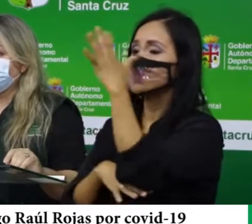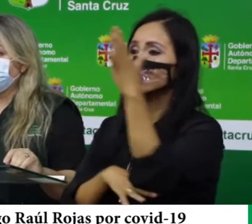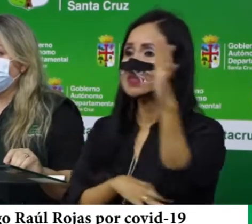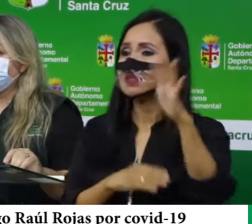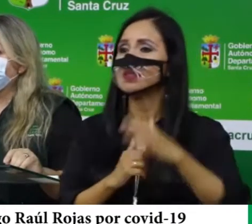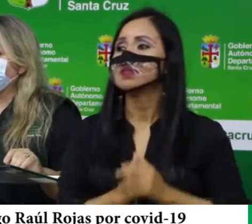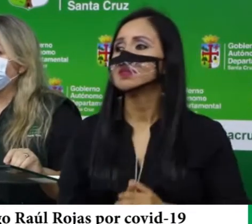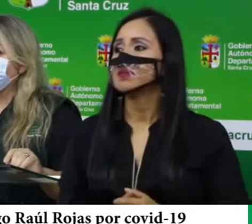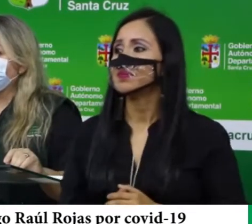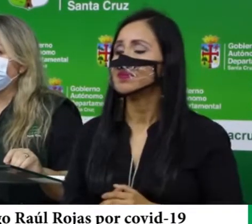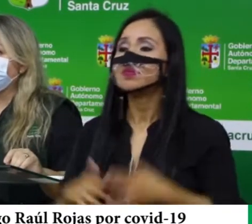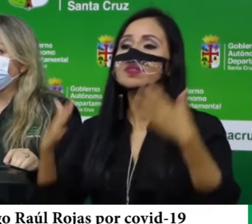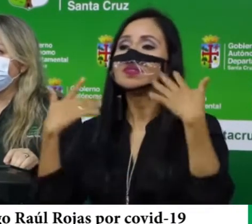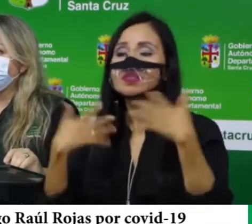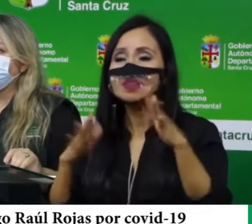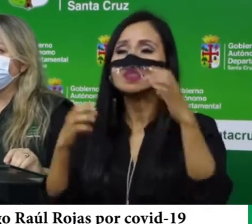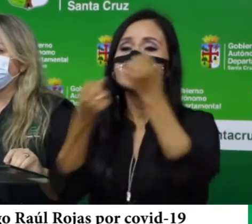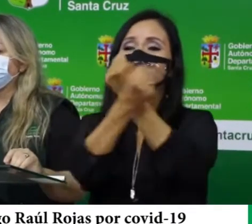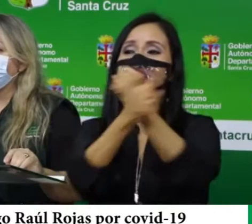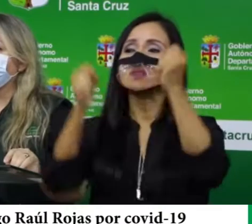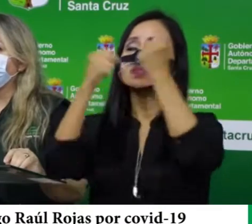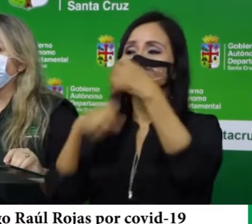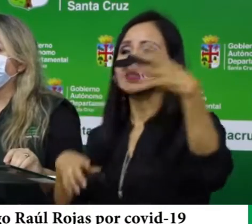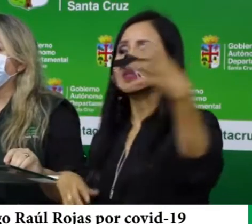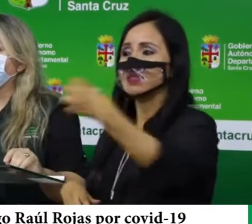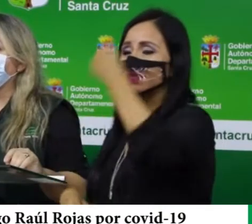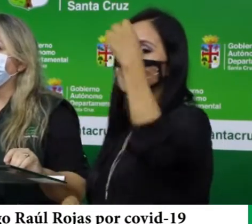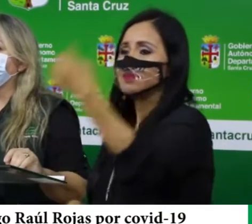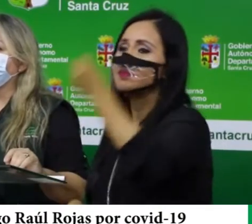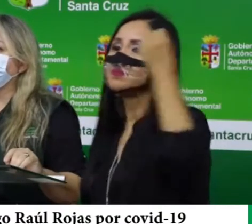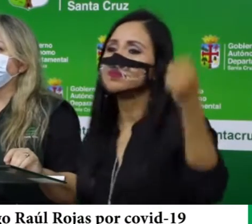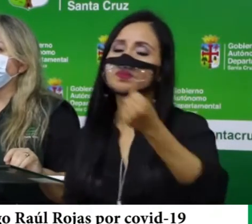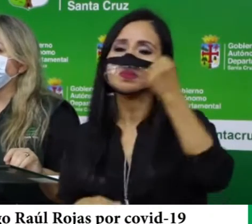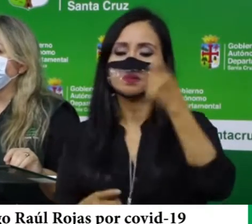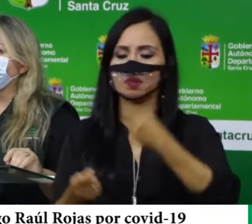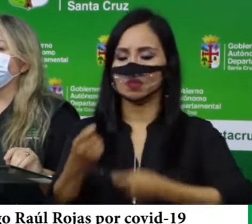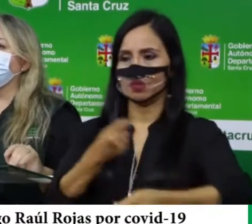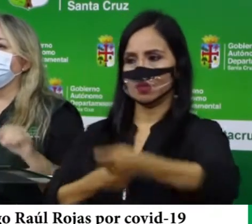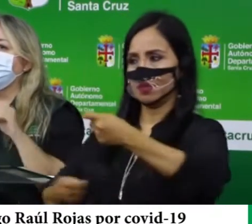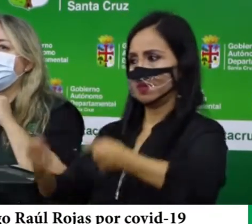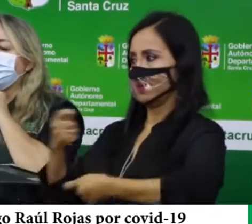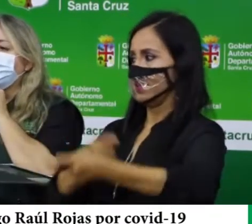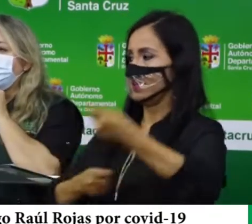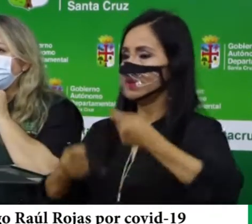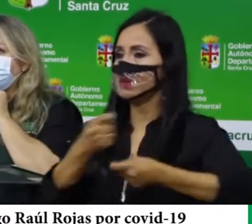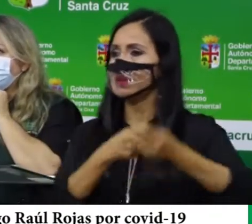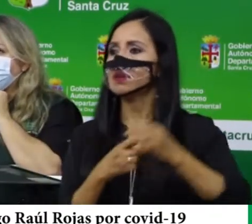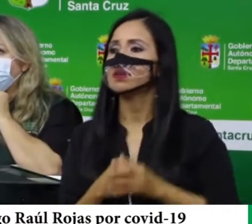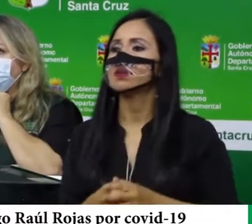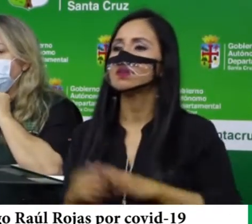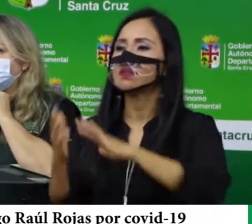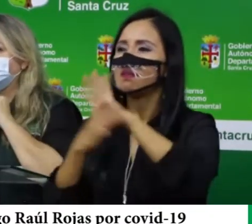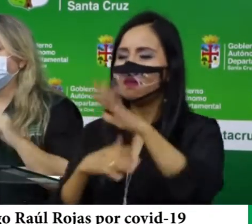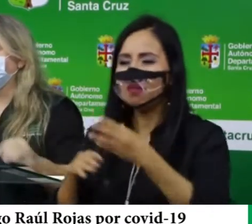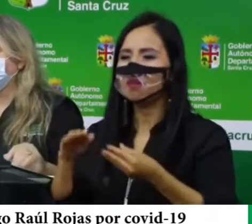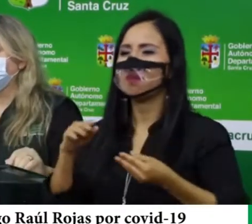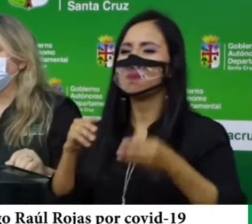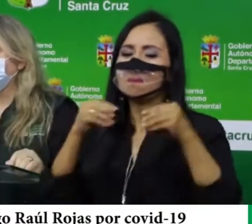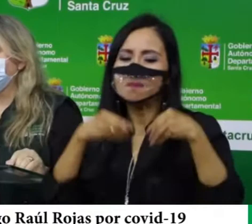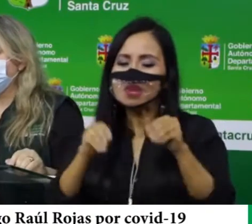silvestre, habiéndose rescatado de las manos de la comercialización y del tráfico